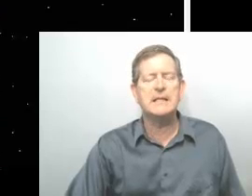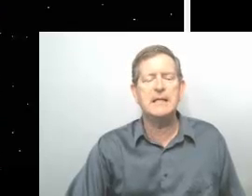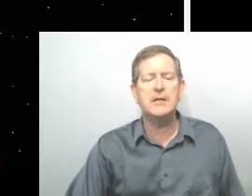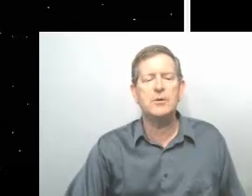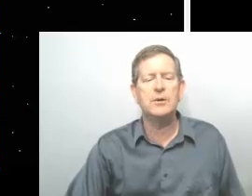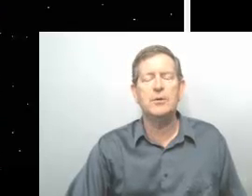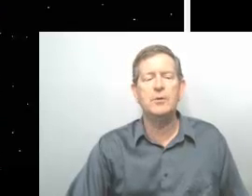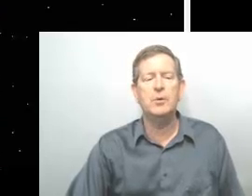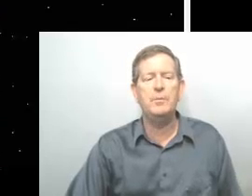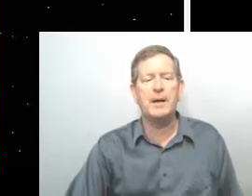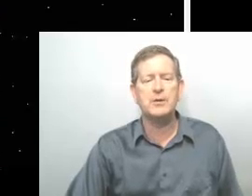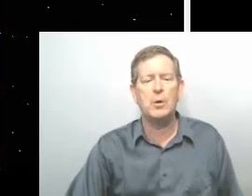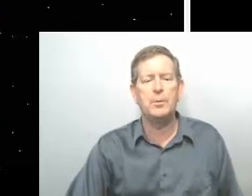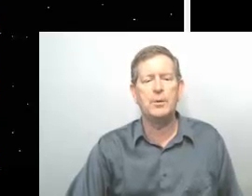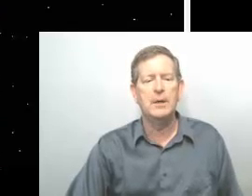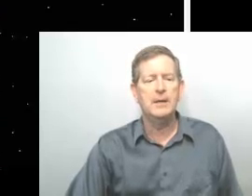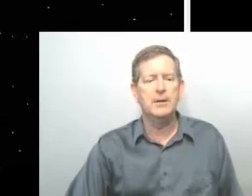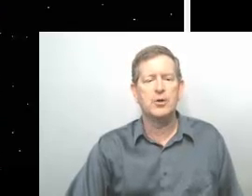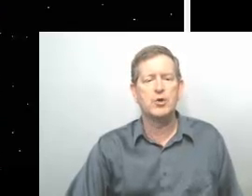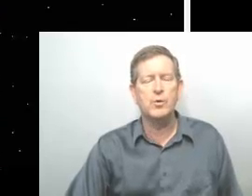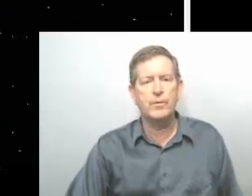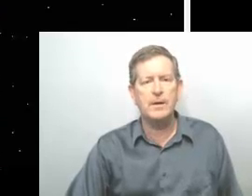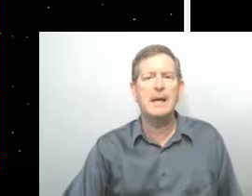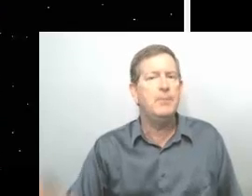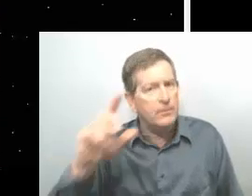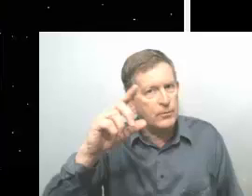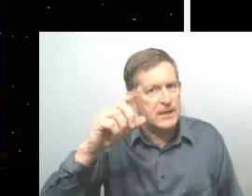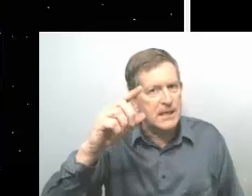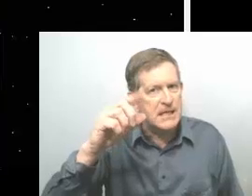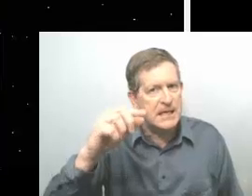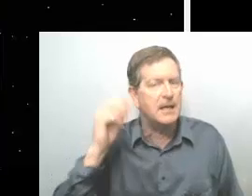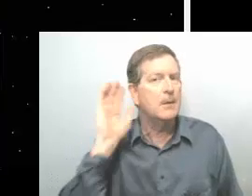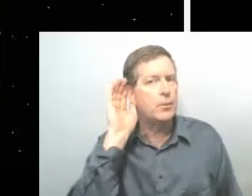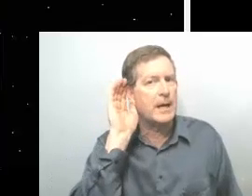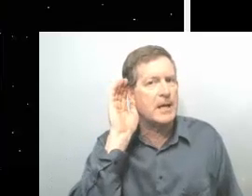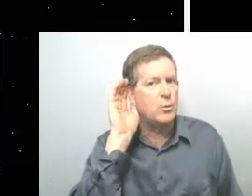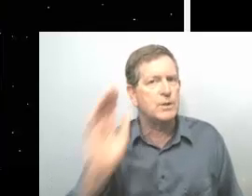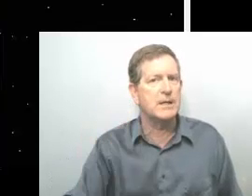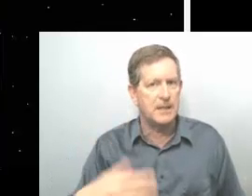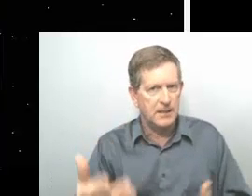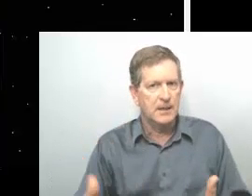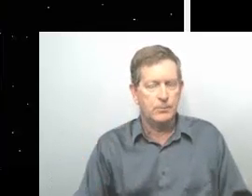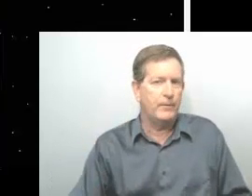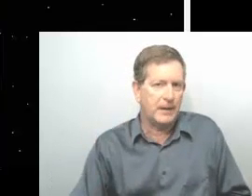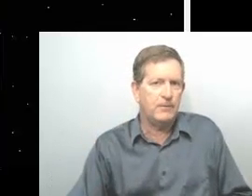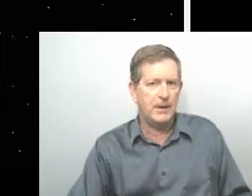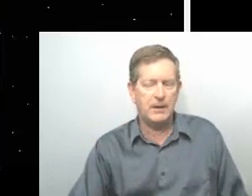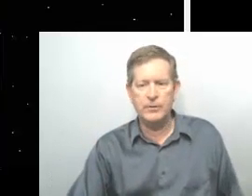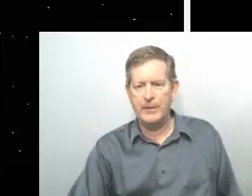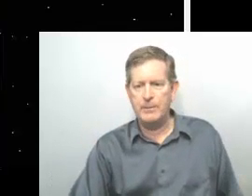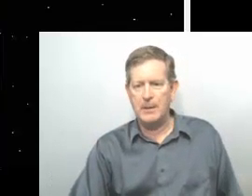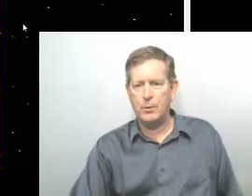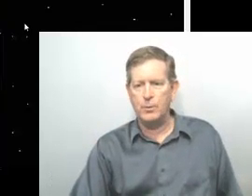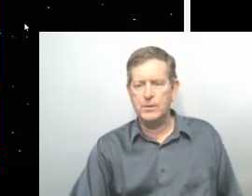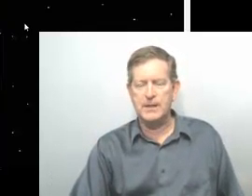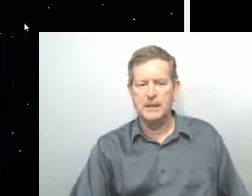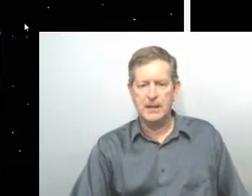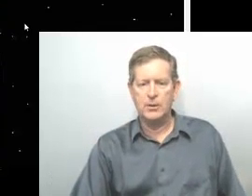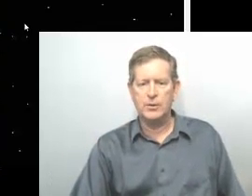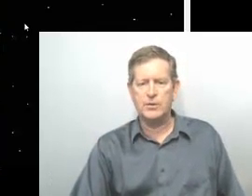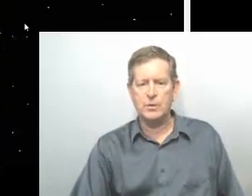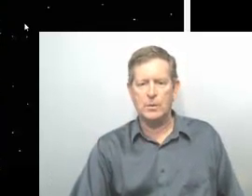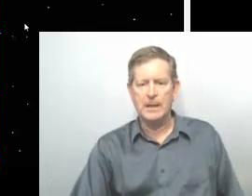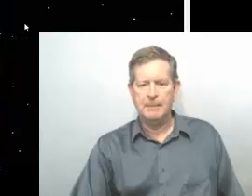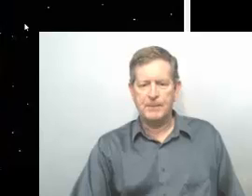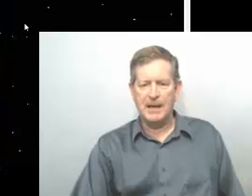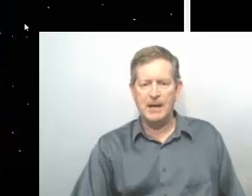vous allez dire le mot, par exemple, j'ouvre, et puis vous allez cliquer pour écouter, pour vérifier que vous avez bien prononcé